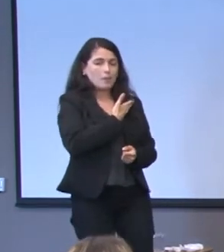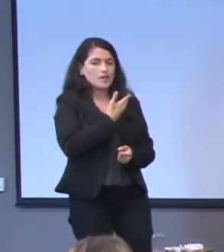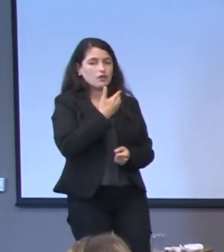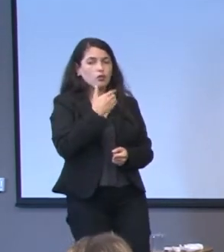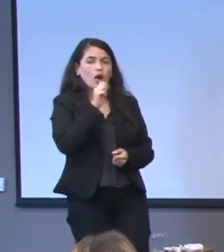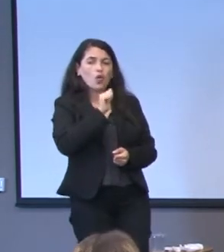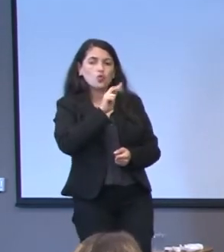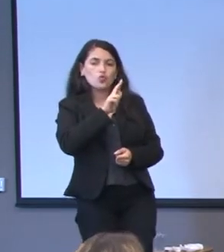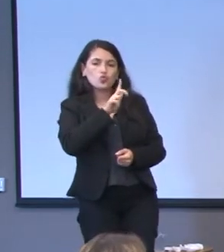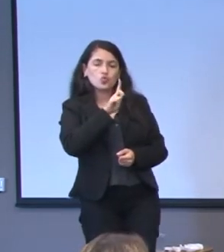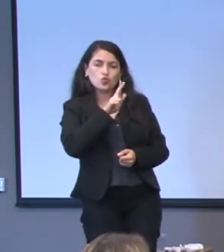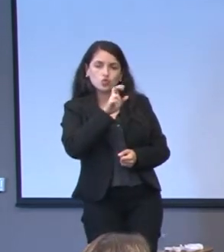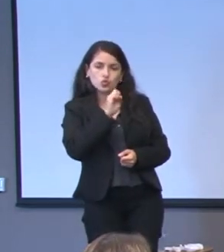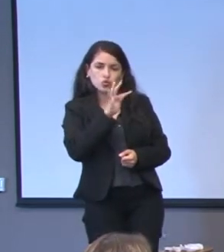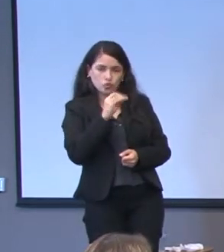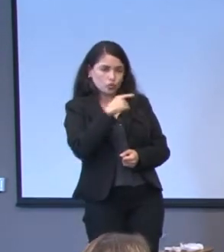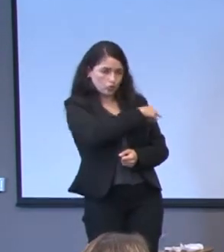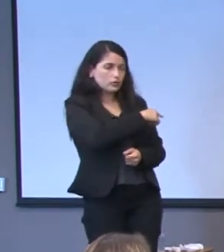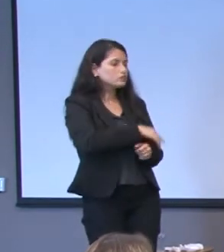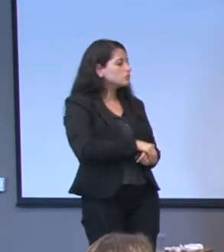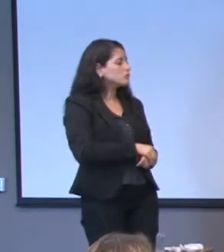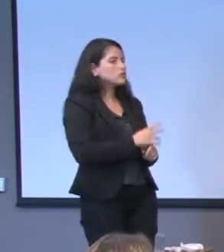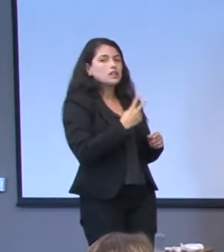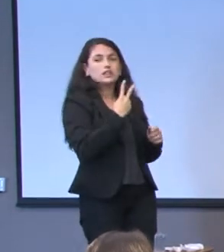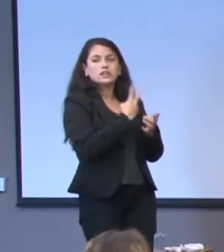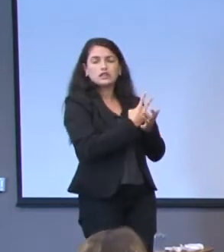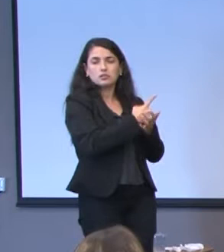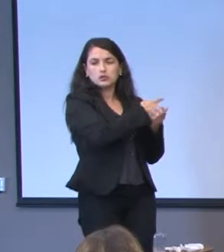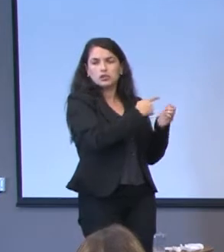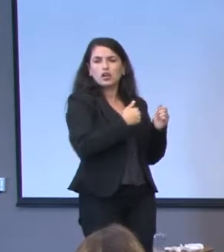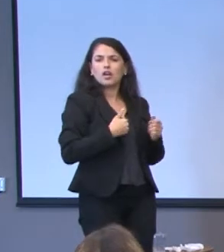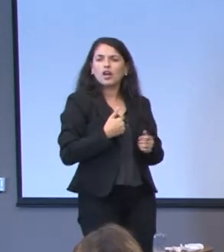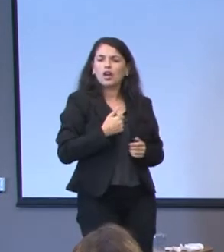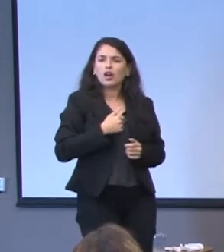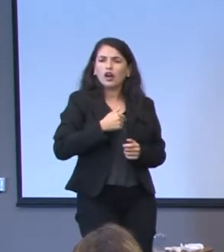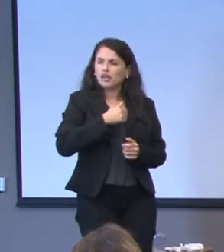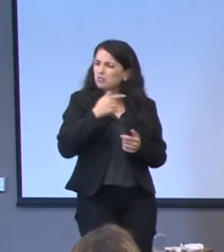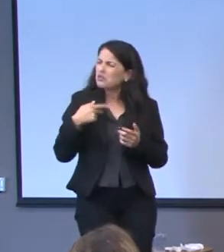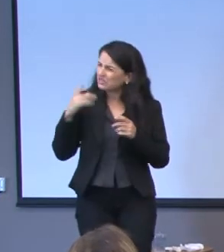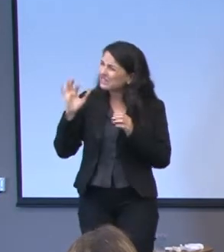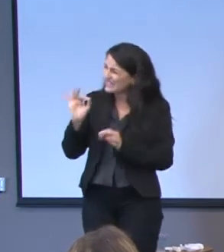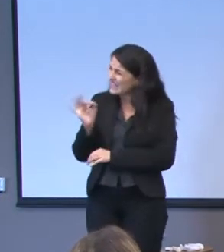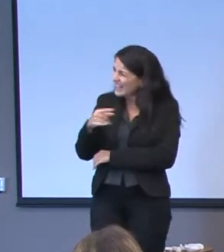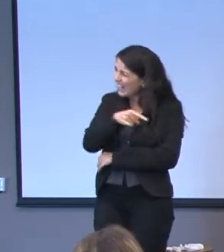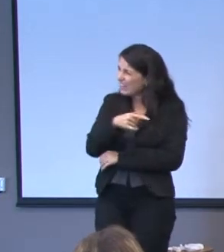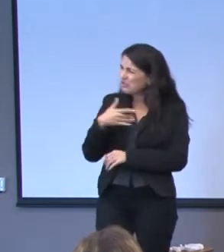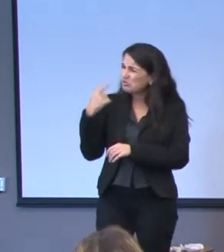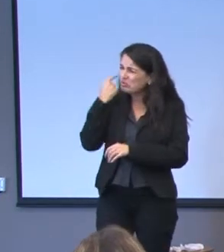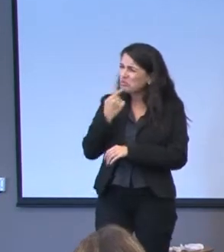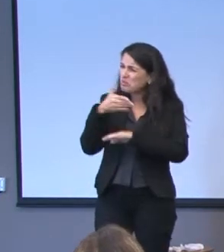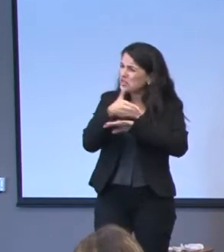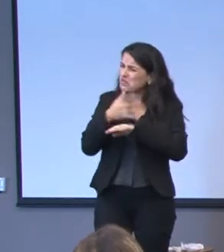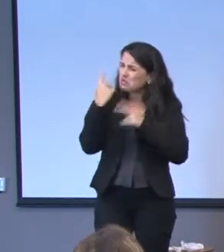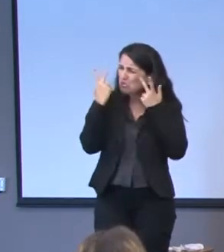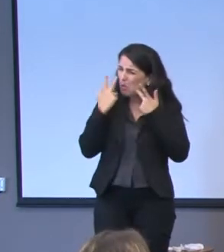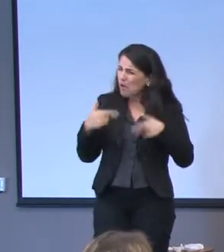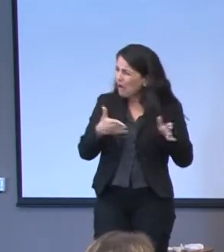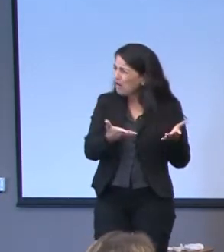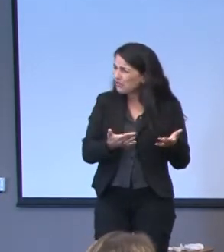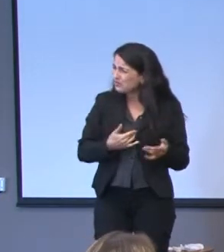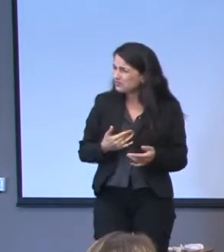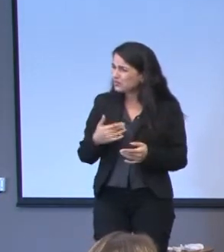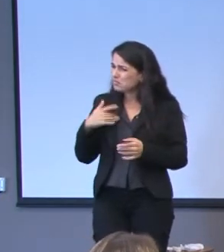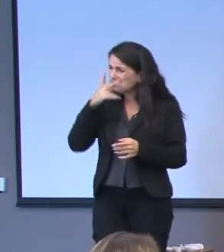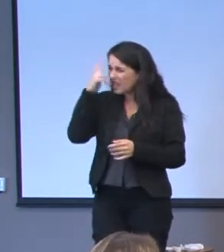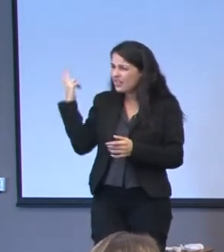é mesmo, mas vocês não têm resistência dos surdos? Ela de novo olhou para a colega com uma cara de estranhamento. Não tem problema nenhum